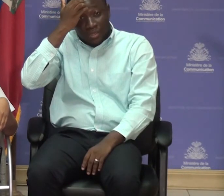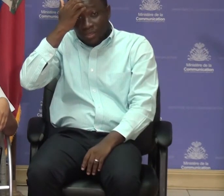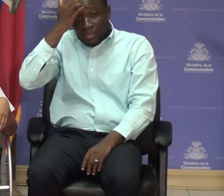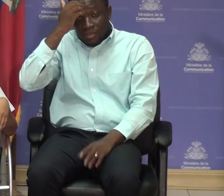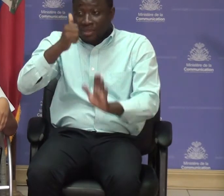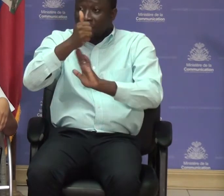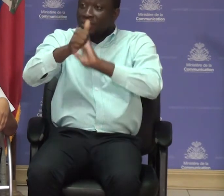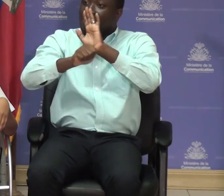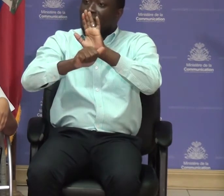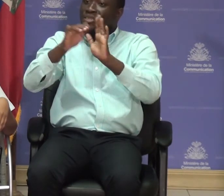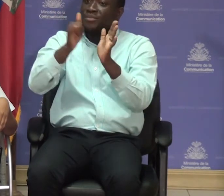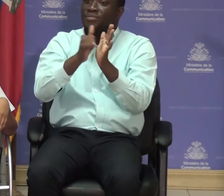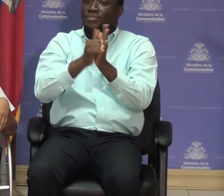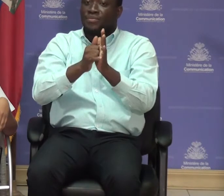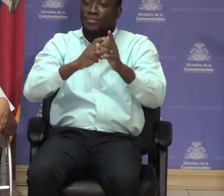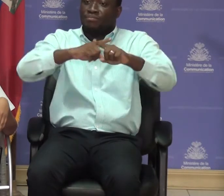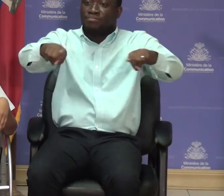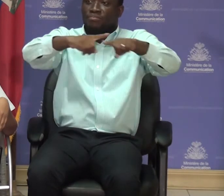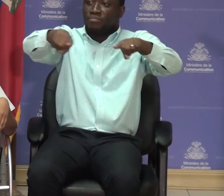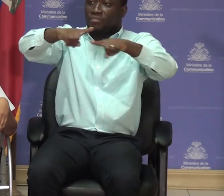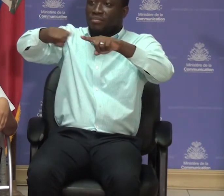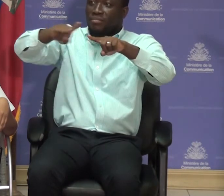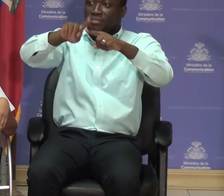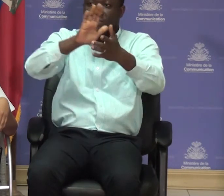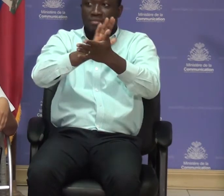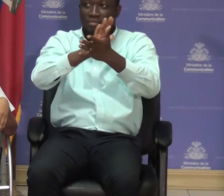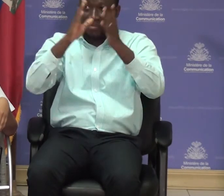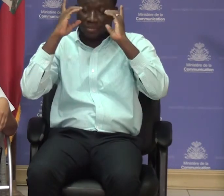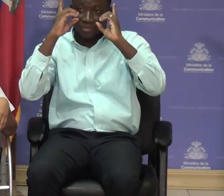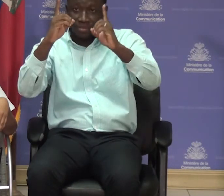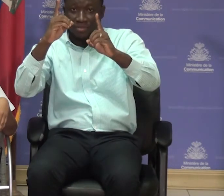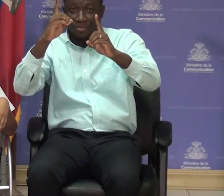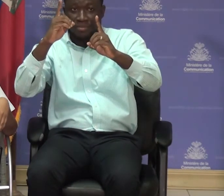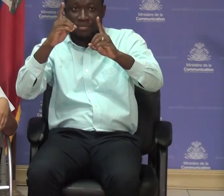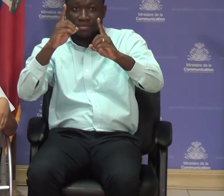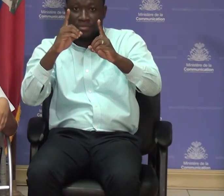faire connaître l'article SAO à différents établissements scolaires, également